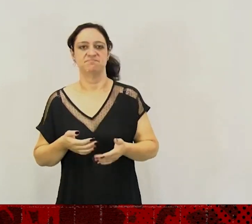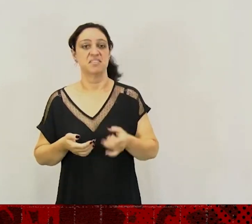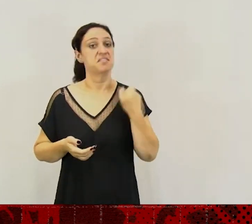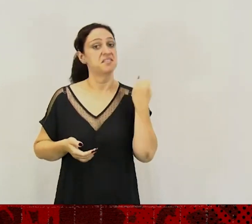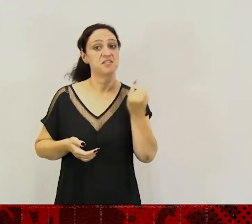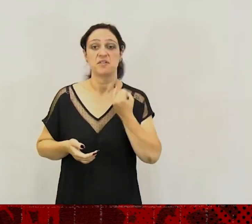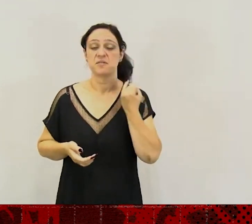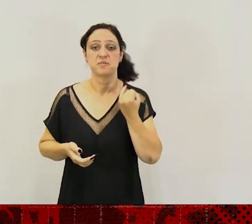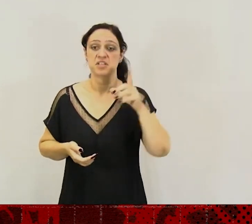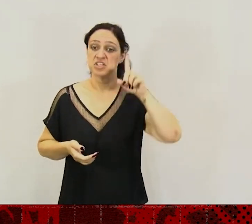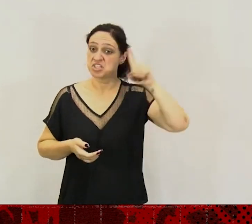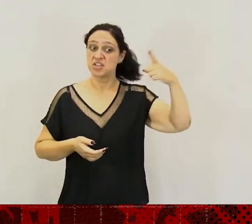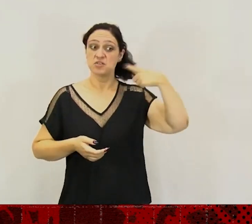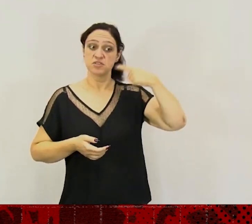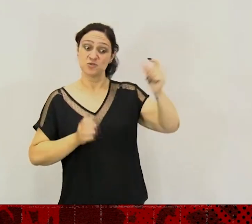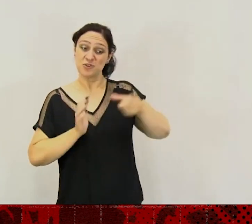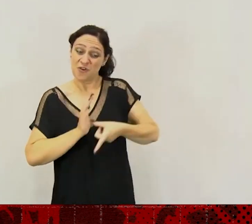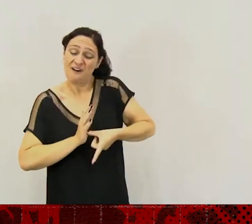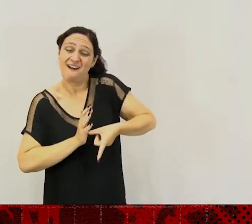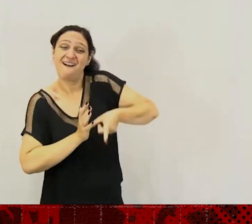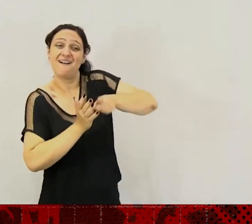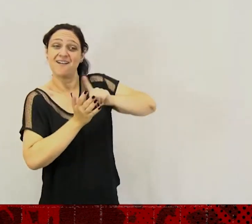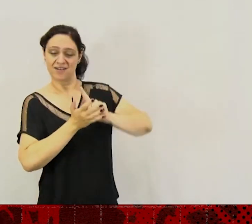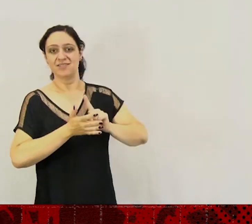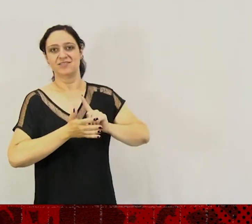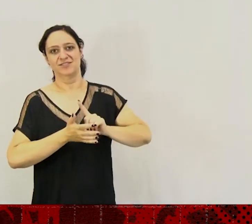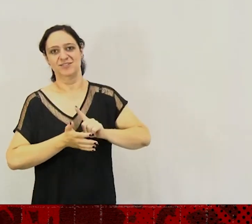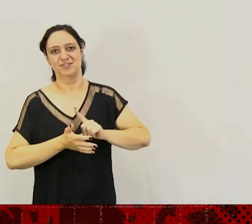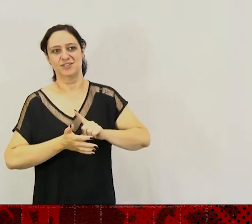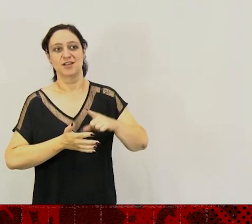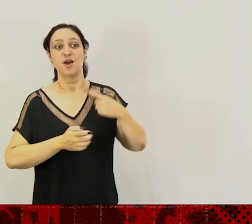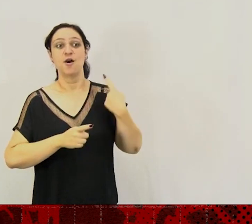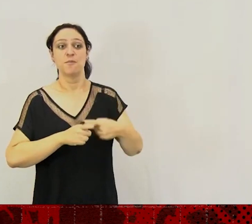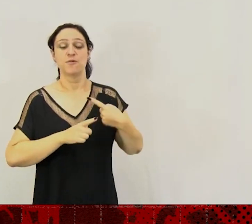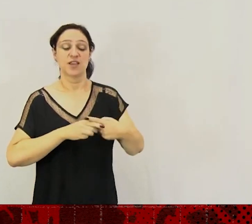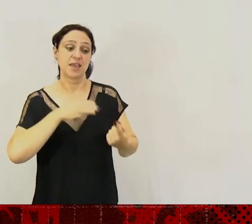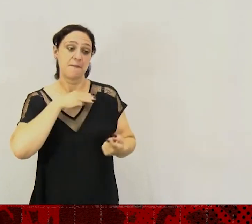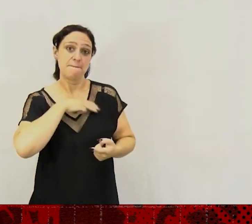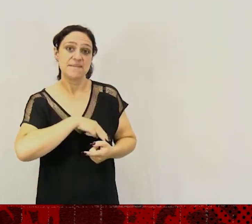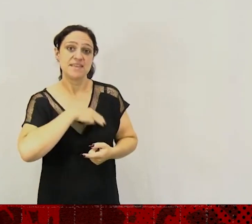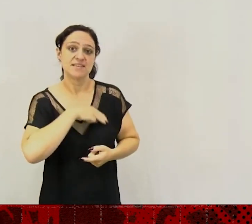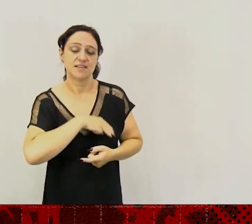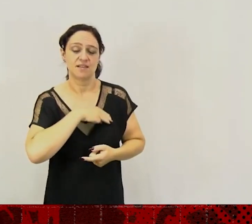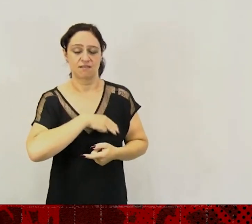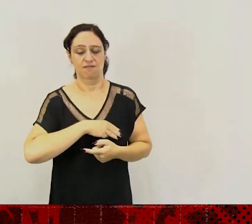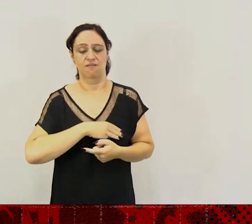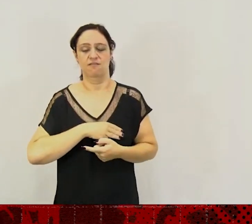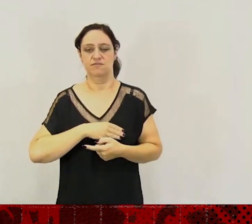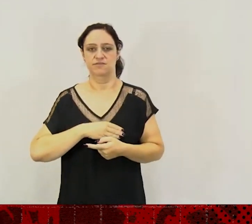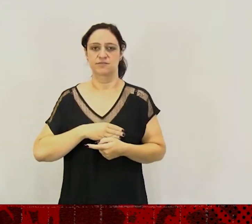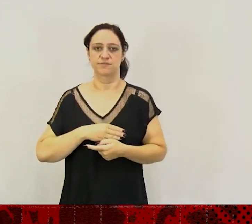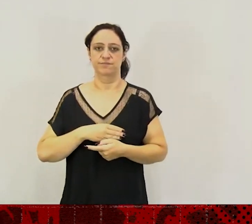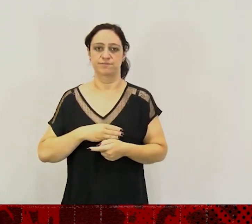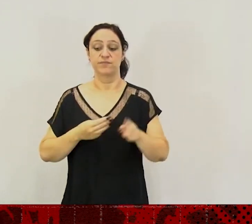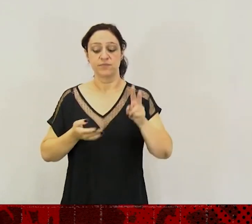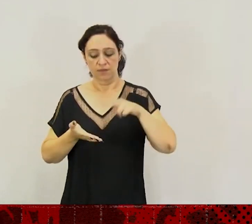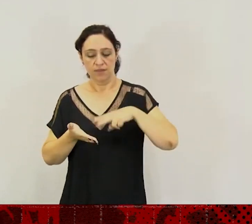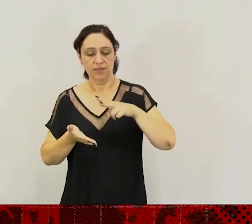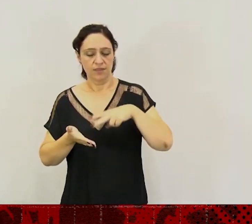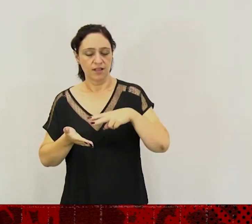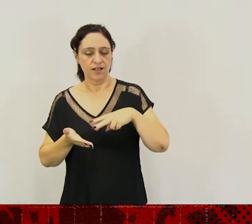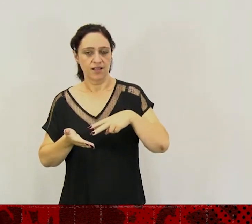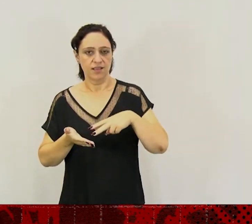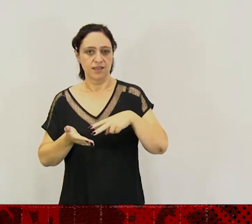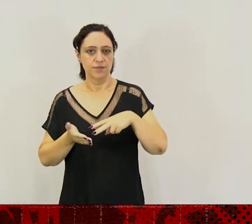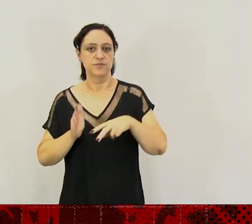Não foi isso que fez com que Deus nos salvasse. Foi o que nós lemos antes,